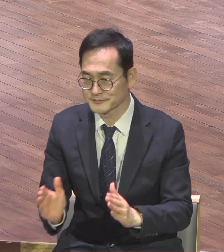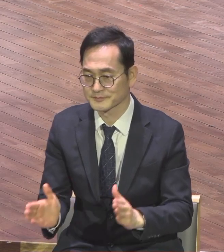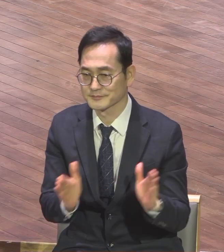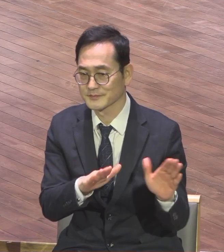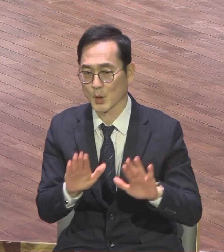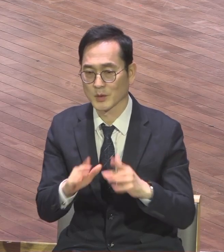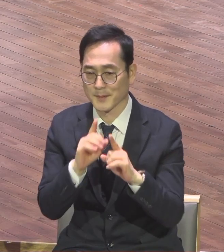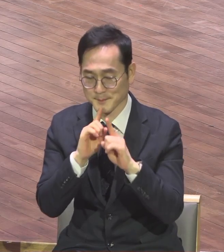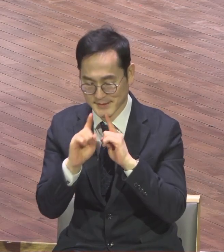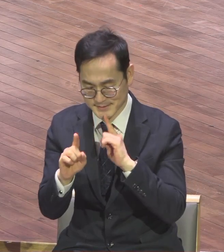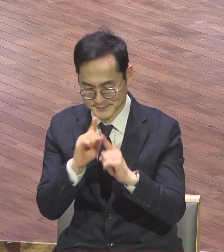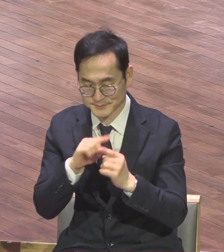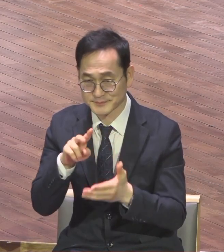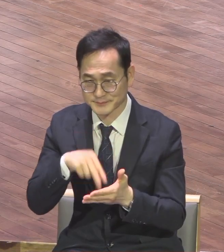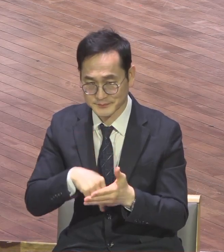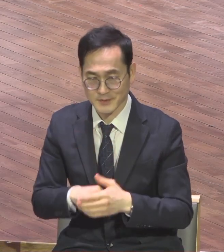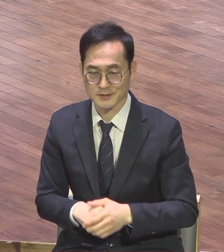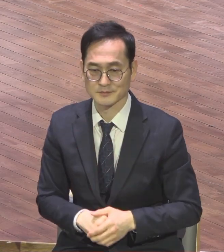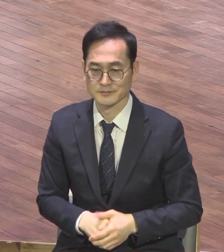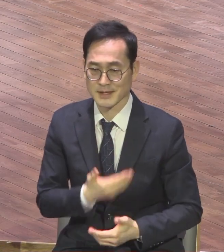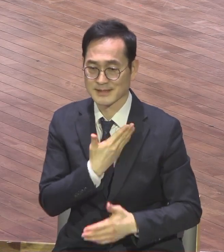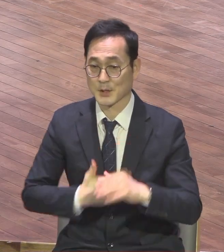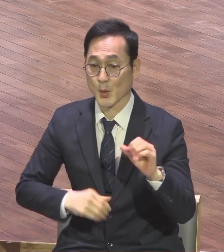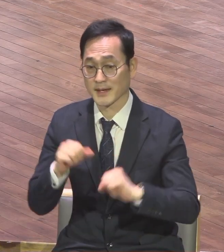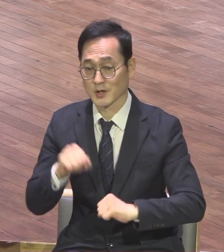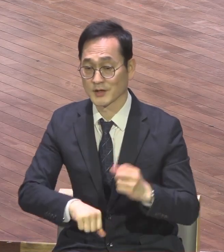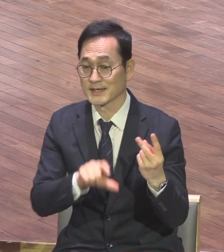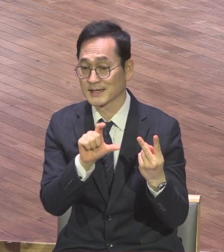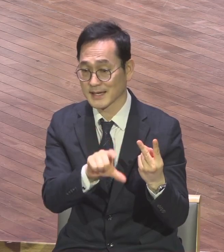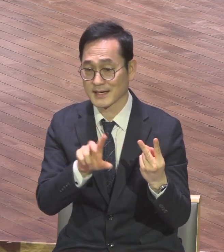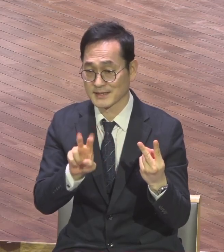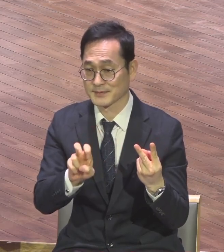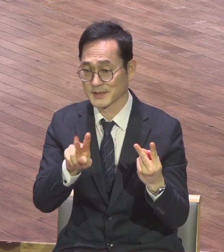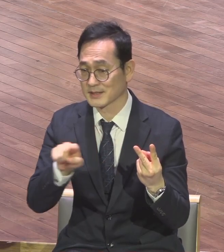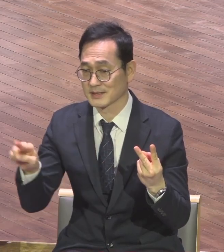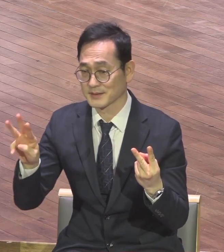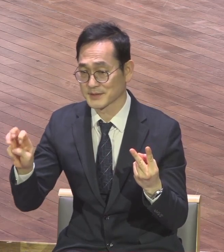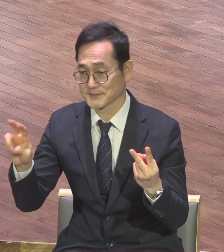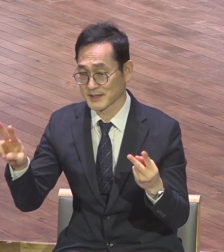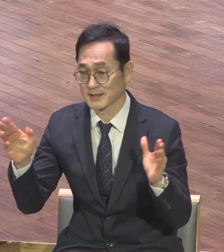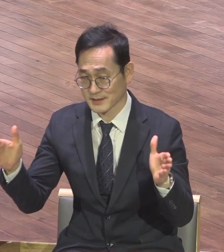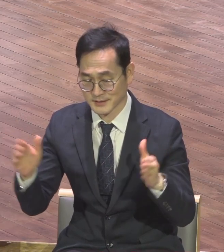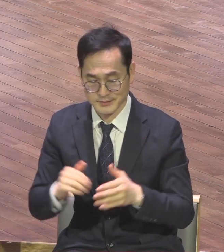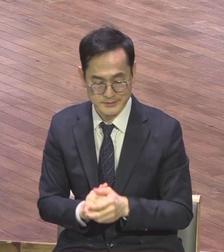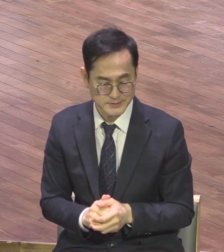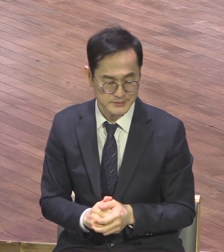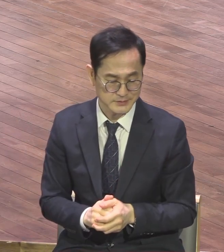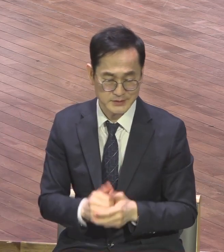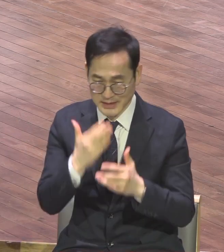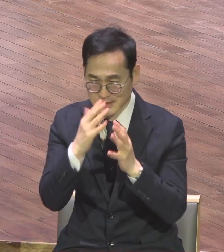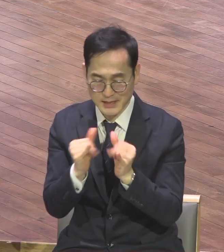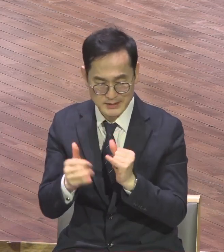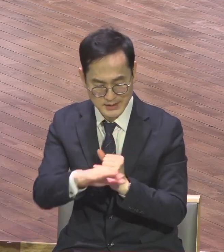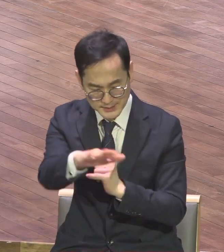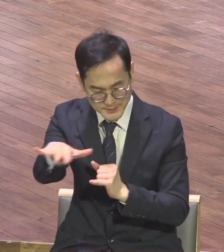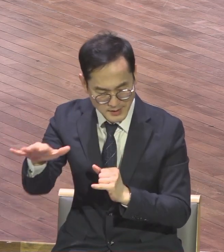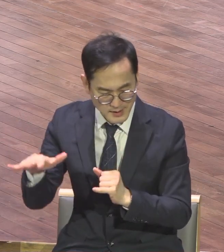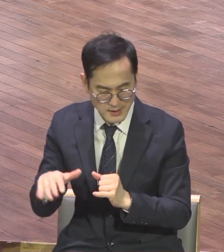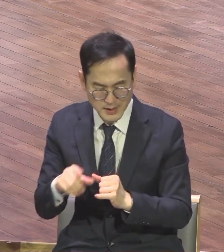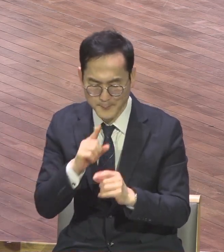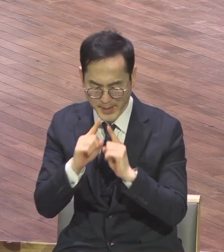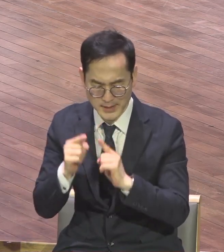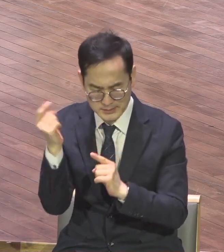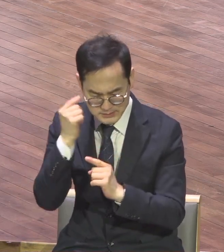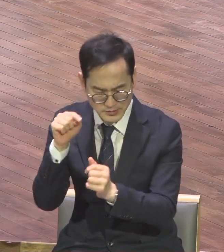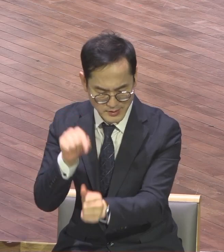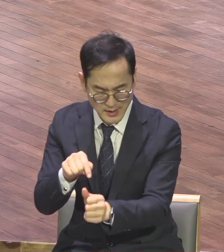오늘 은혜받고 성취될 하나님의 말씀은 사도행전 2장 22절에서 32절 말씀입니다. 이스라엘 사람들아 이 말을 들으라.